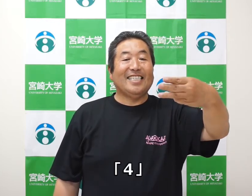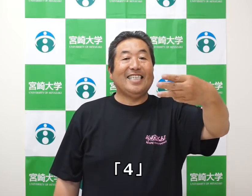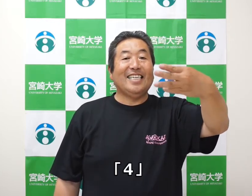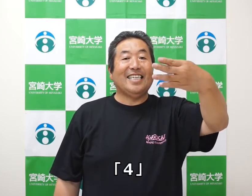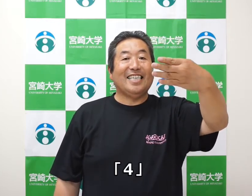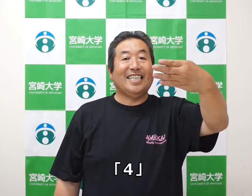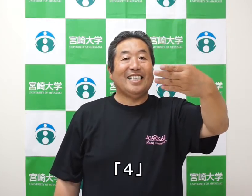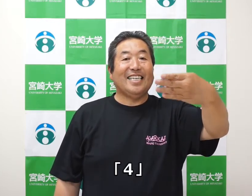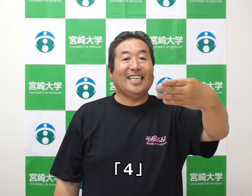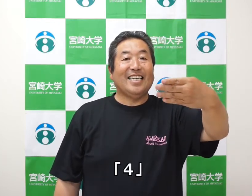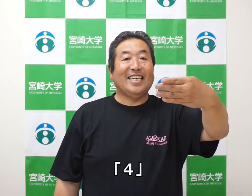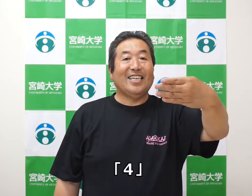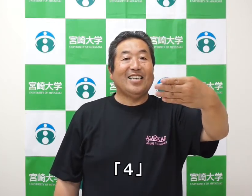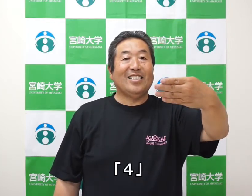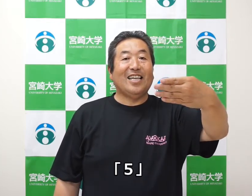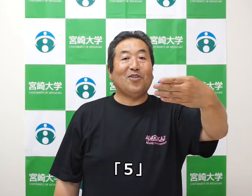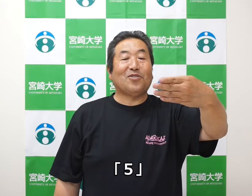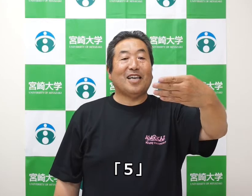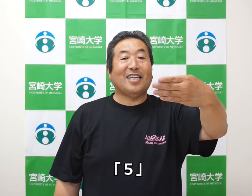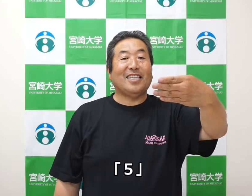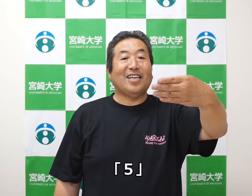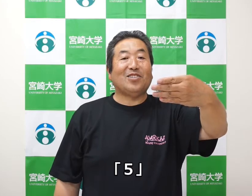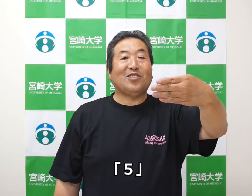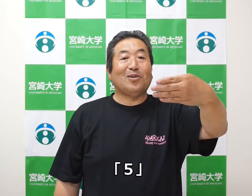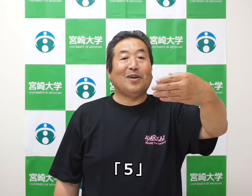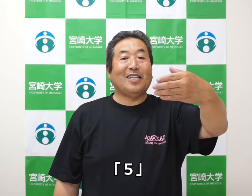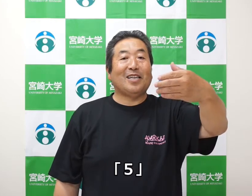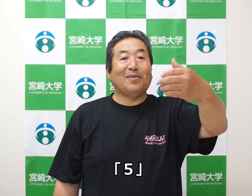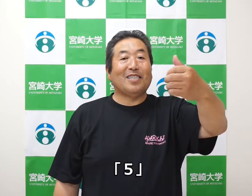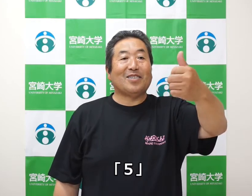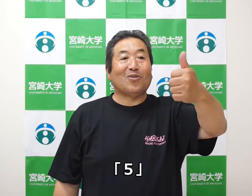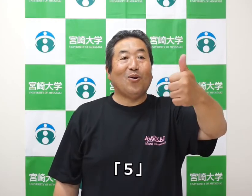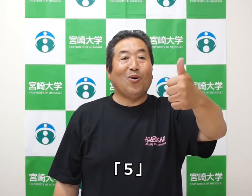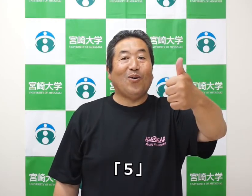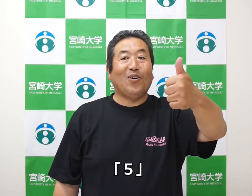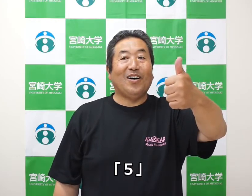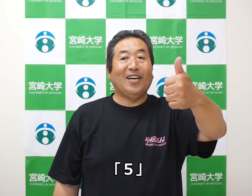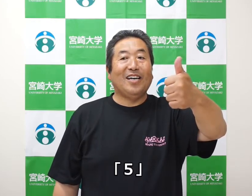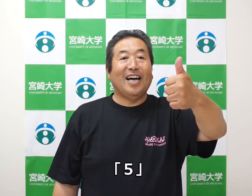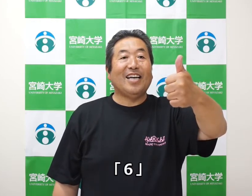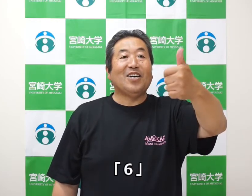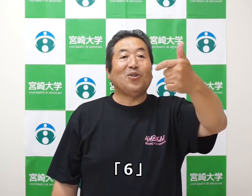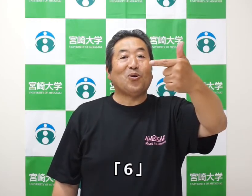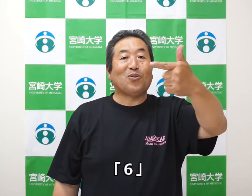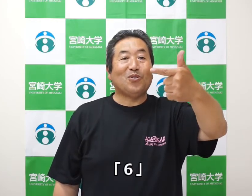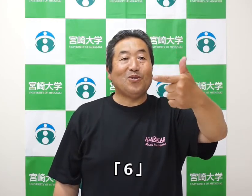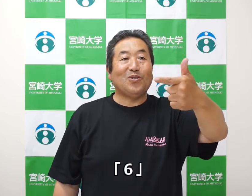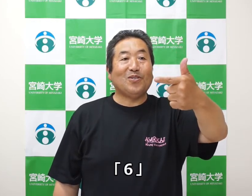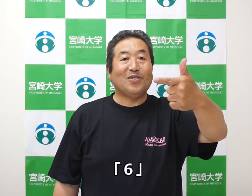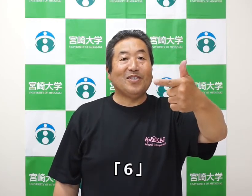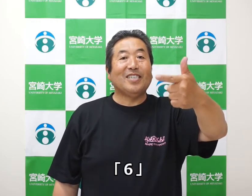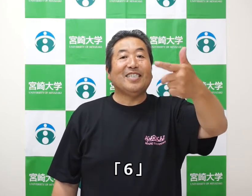4で4つが消えて5つ玉が出てきます。5、はい、6、